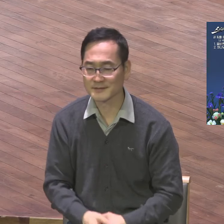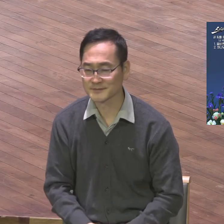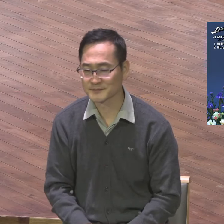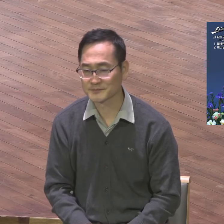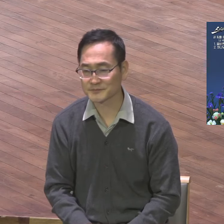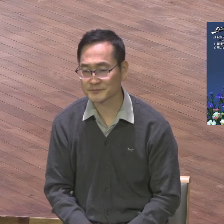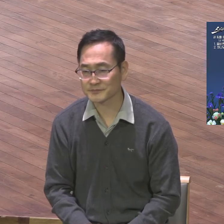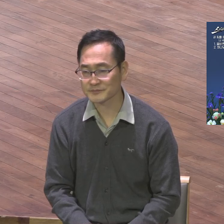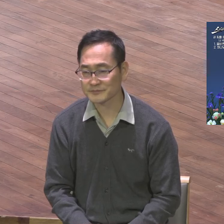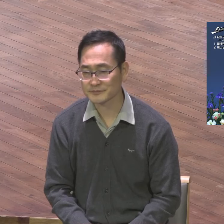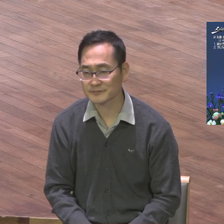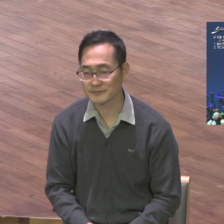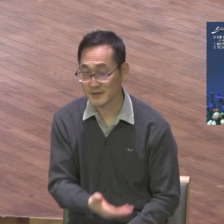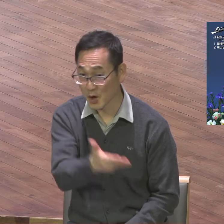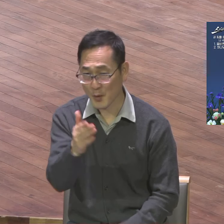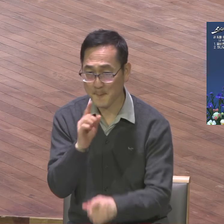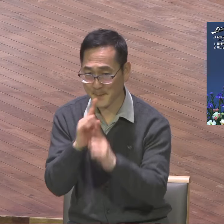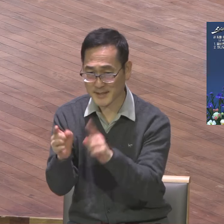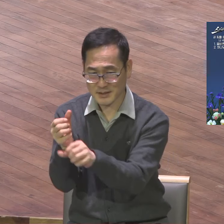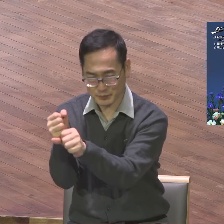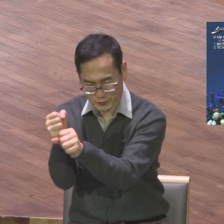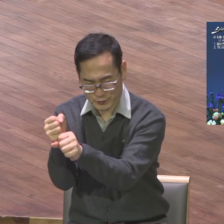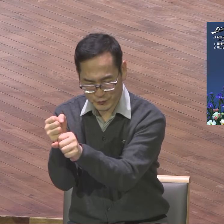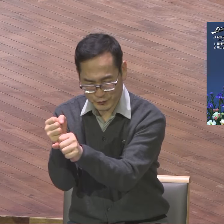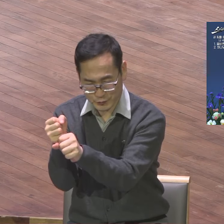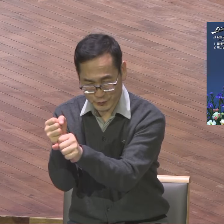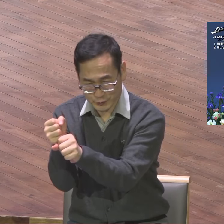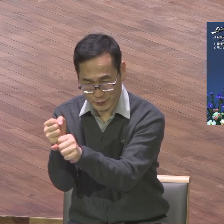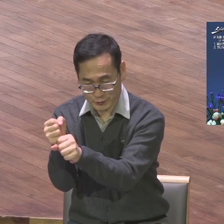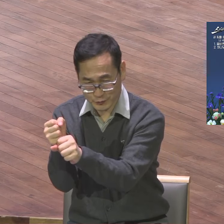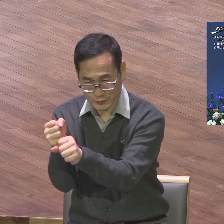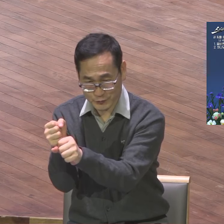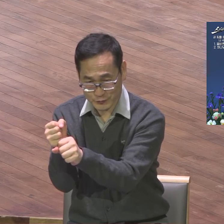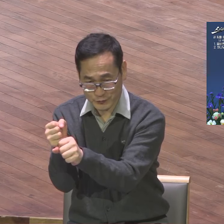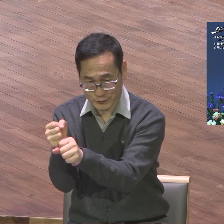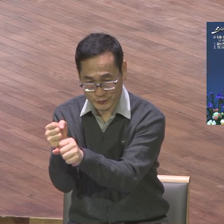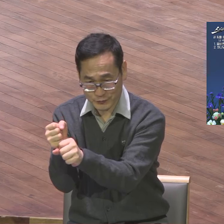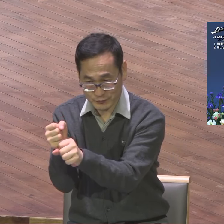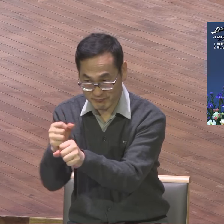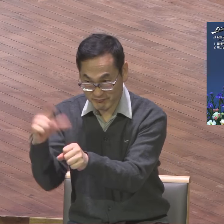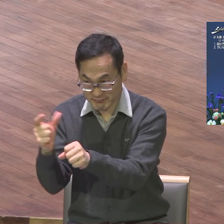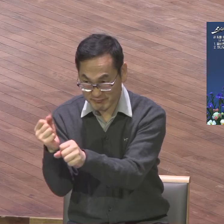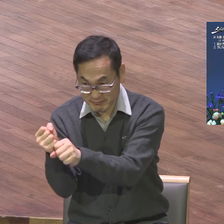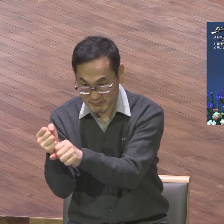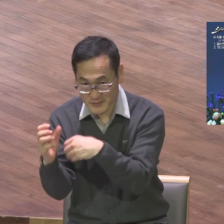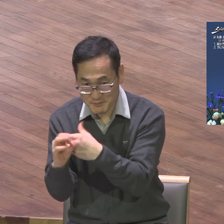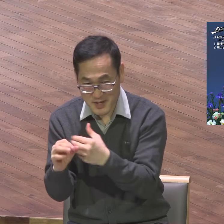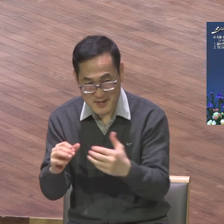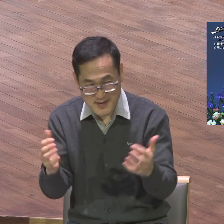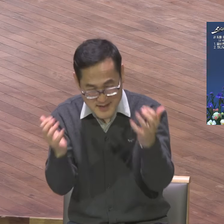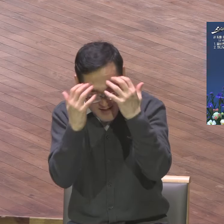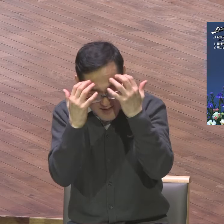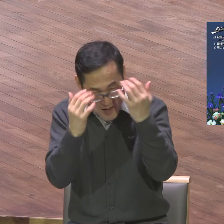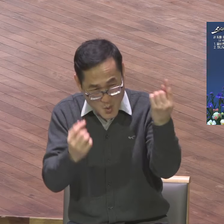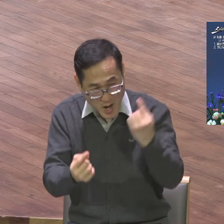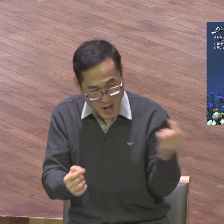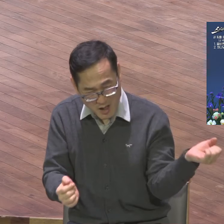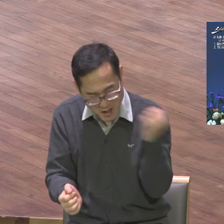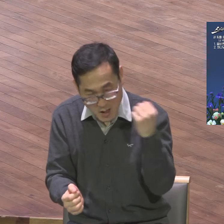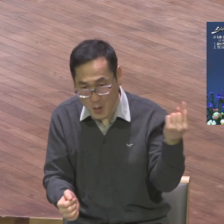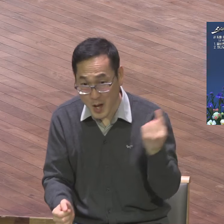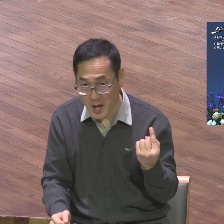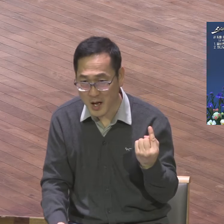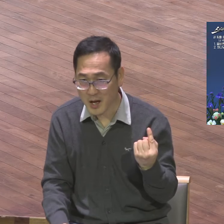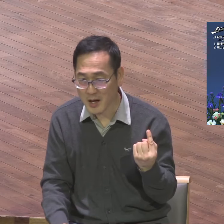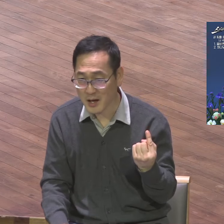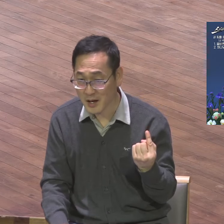여러분이 말씀을 붙잡는 믿음의 날개를 펴기만 하면 그 어떤 풍파가 온다 해도